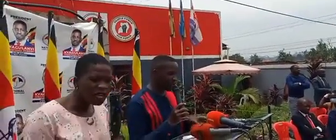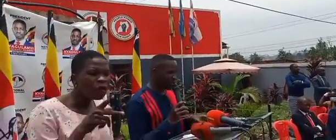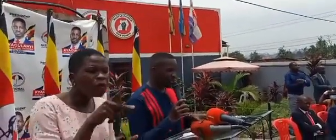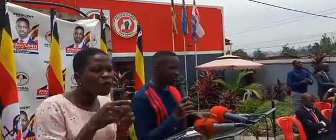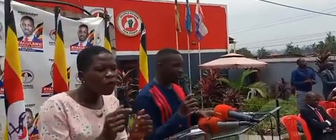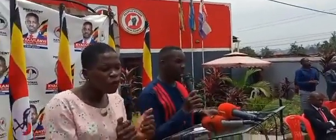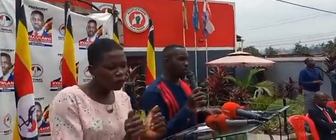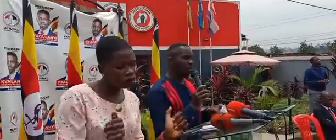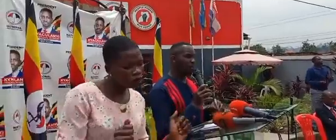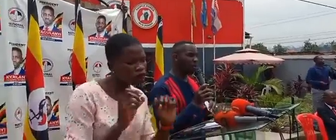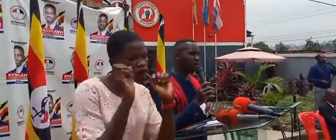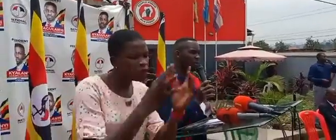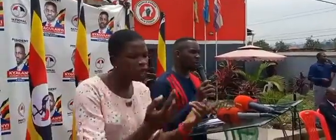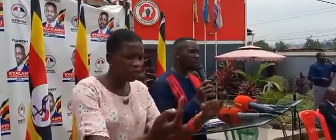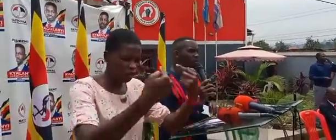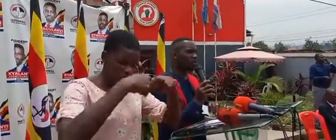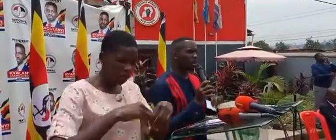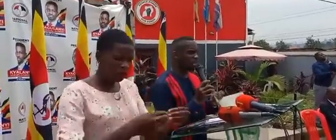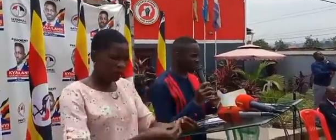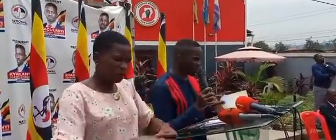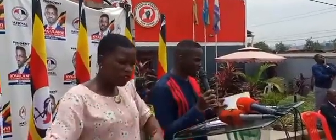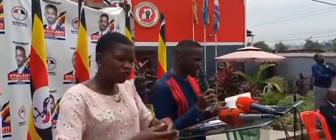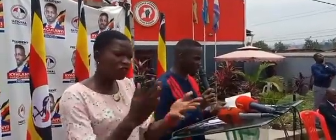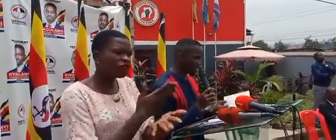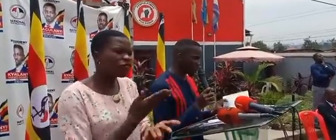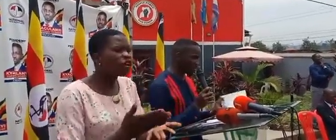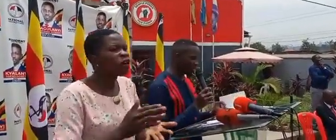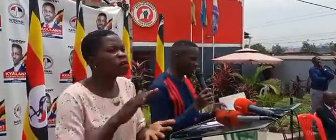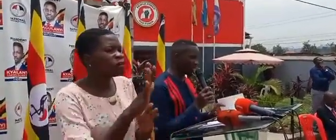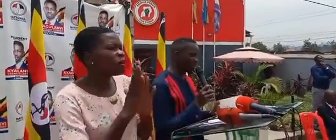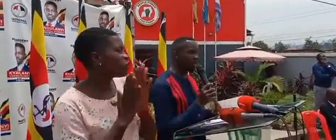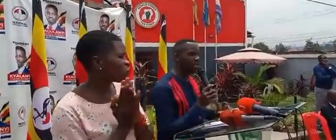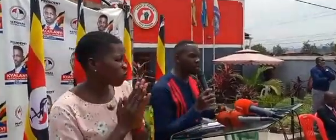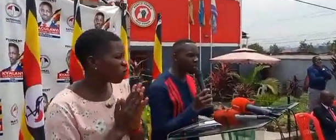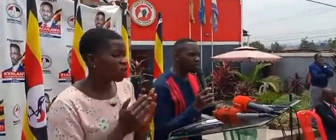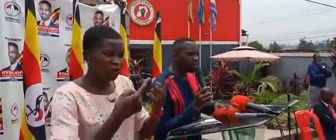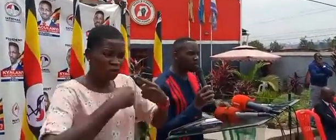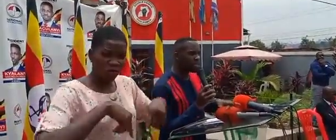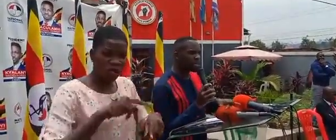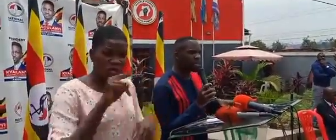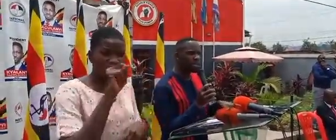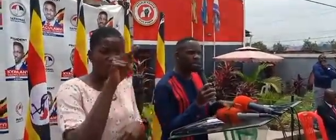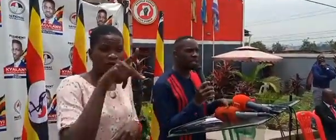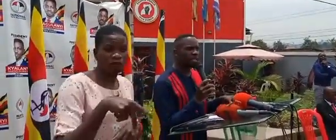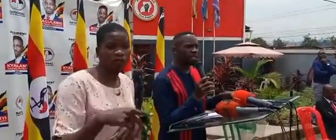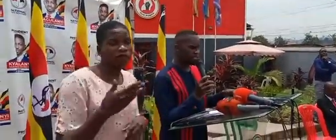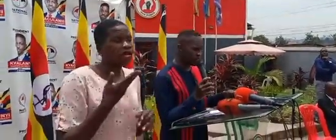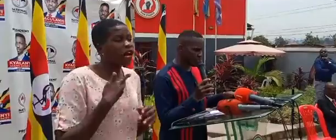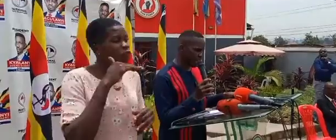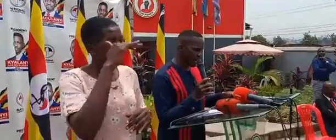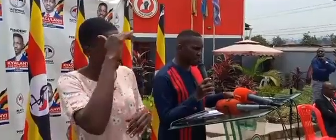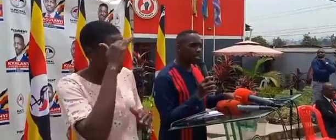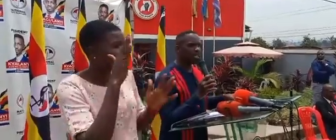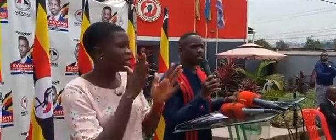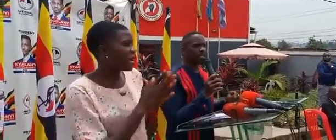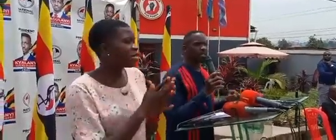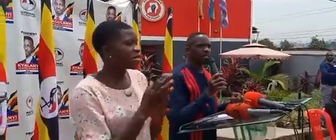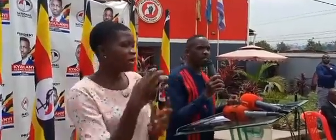miwo tunaba obukumi watu fika NUP tetuina polisi na maje na ye